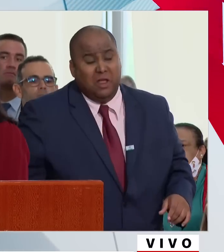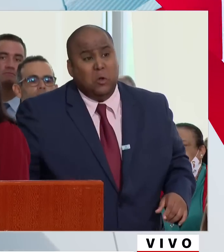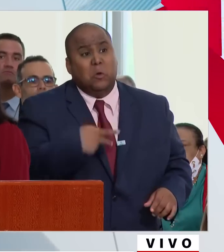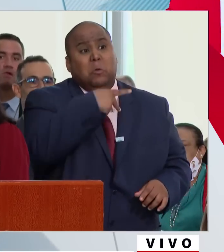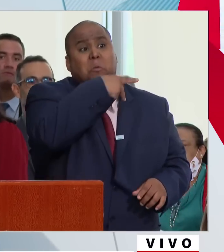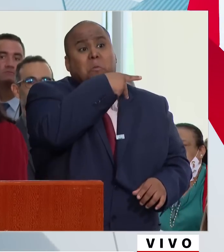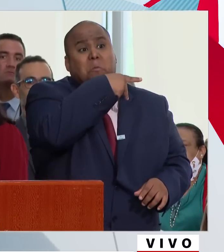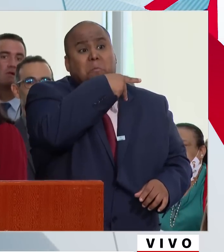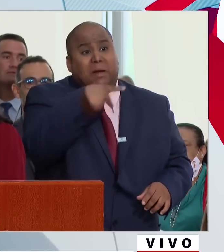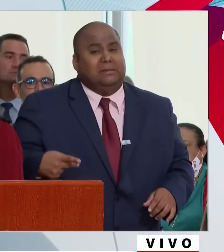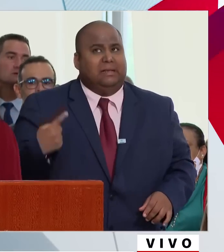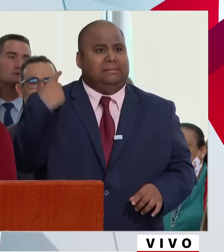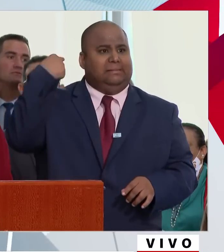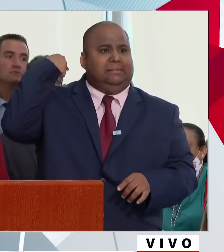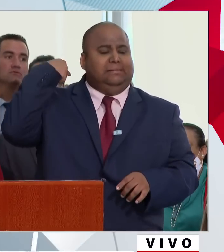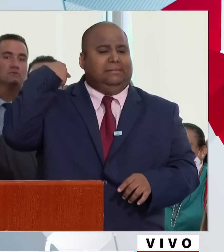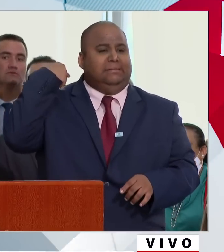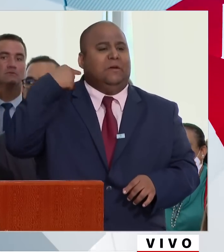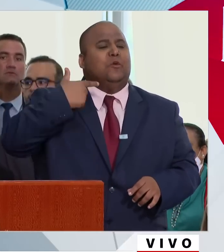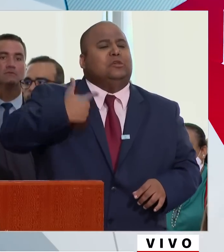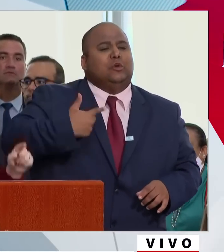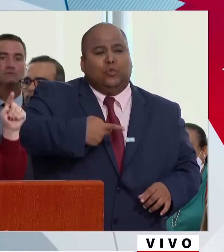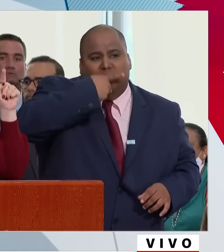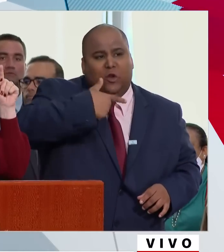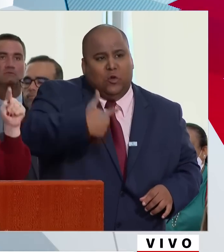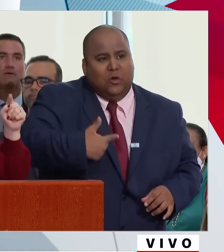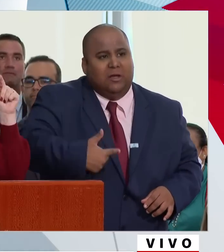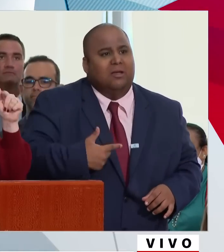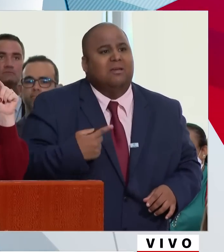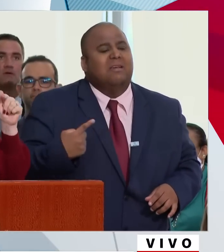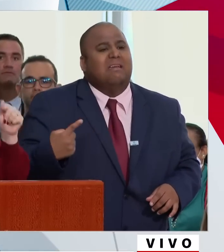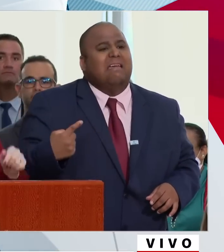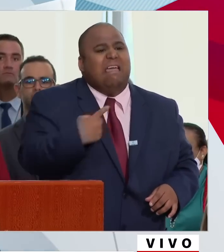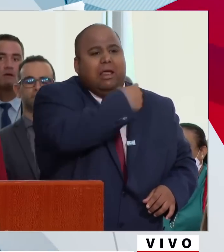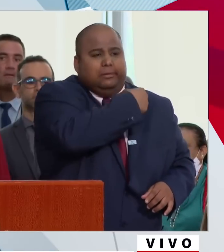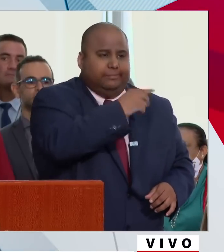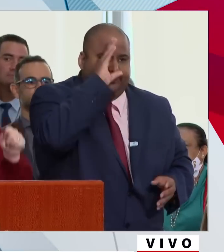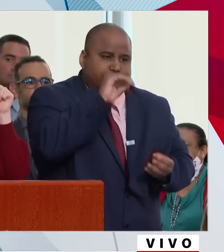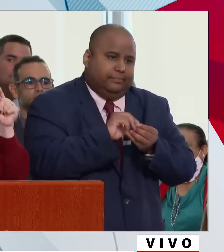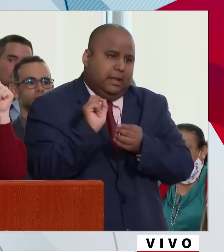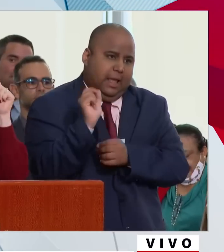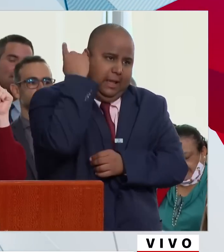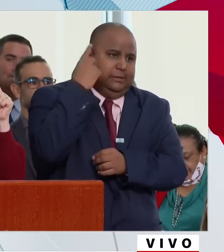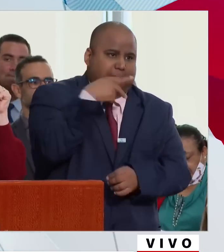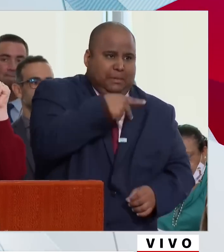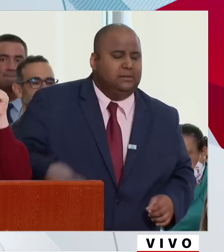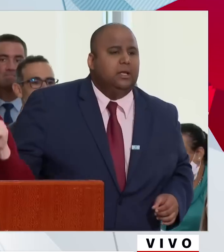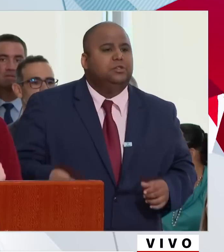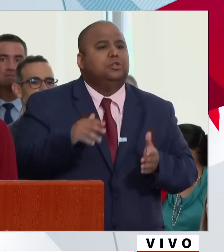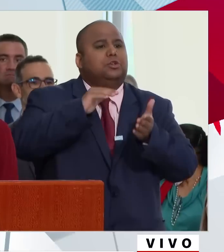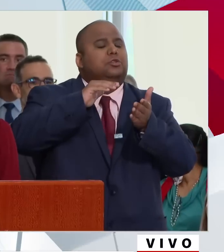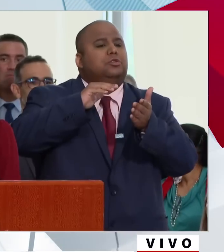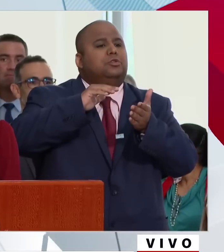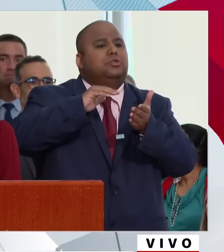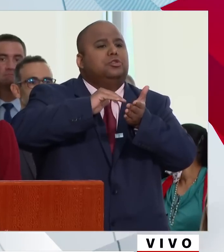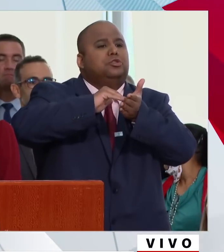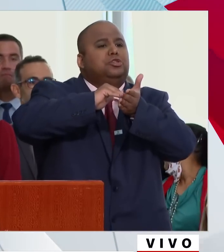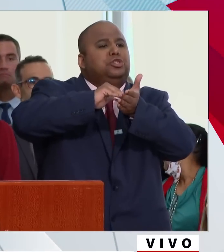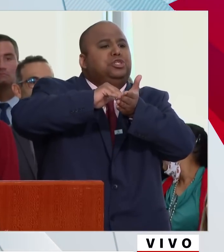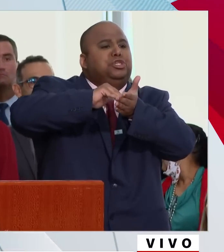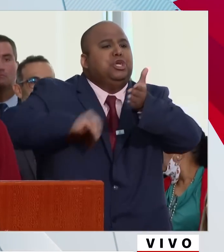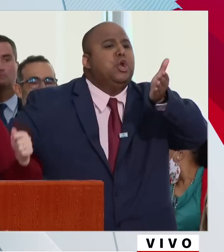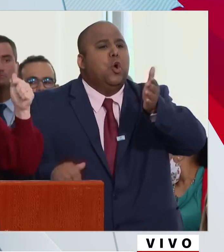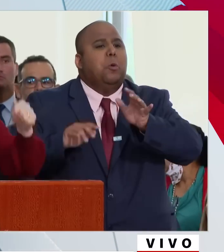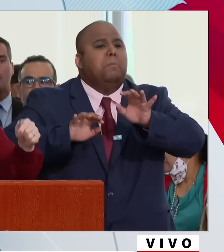dificuldade em todos os postos dificuldades a também para achar homens brancos que queiram assumir certas posições se